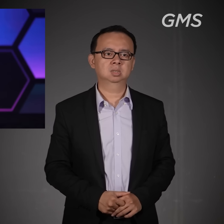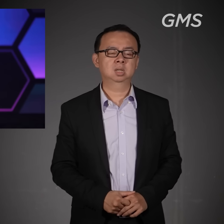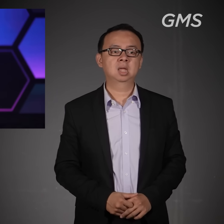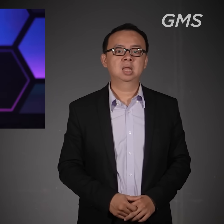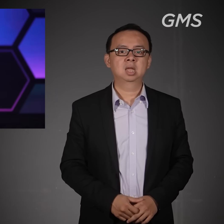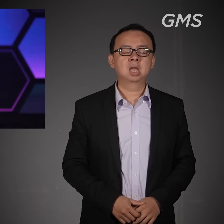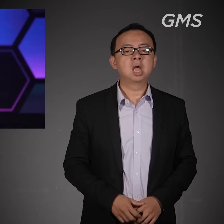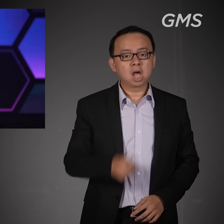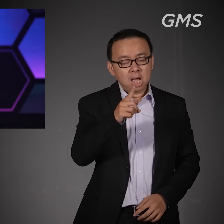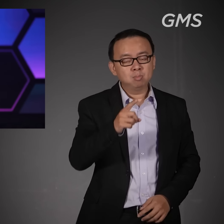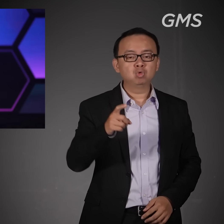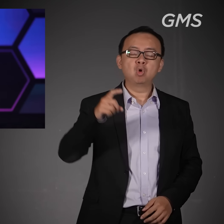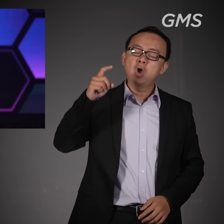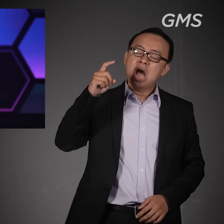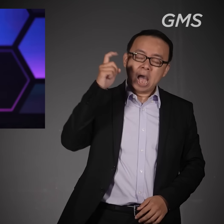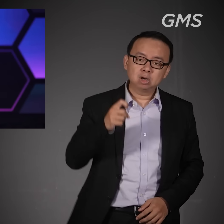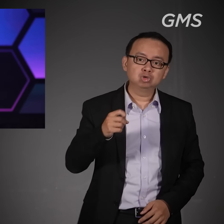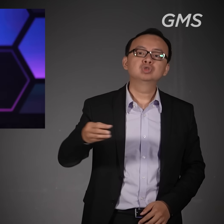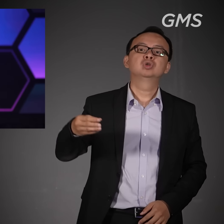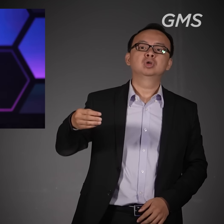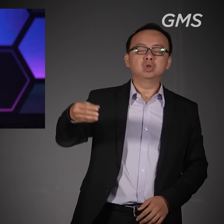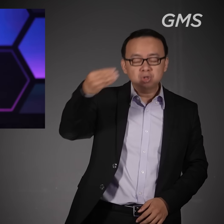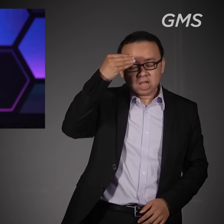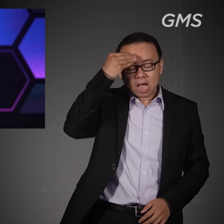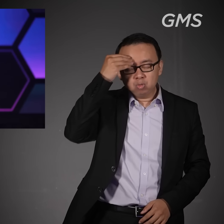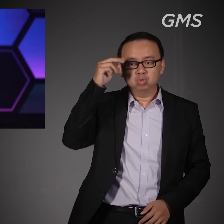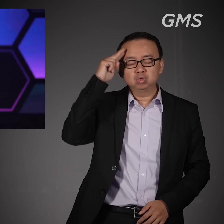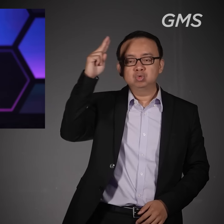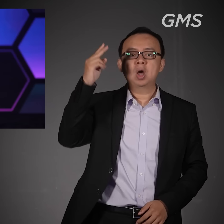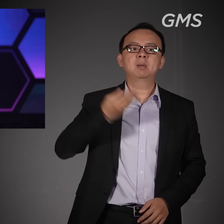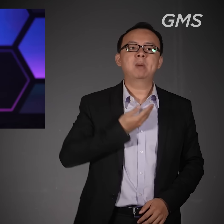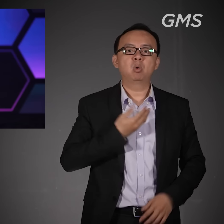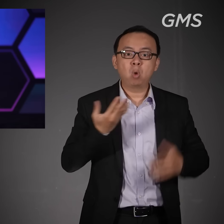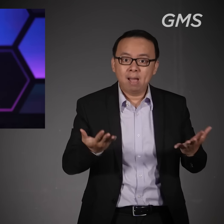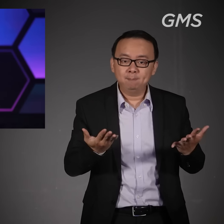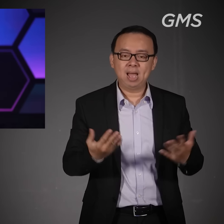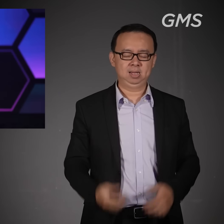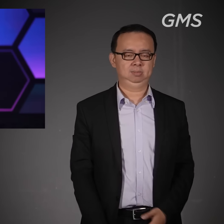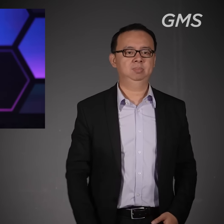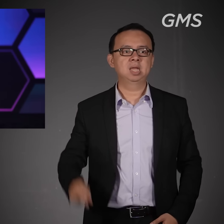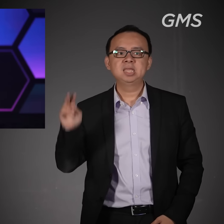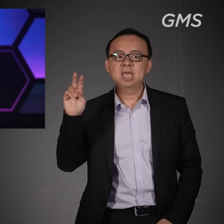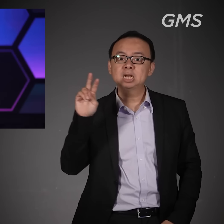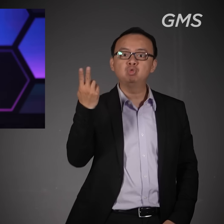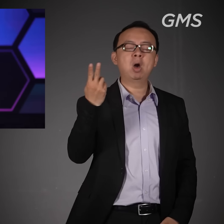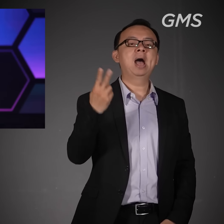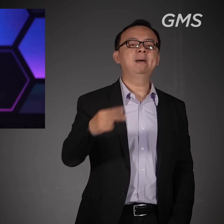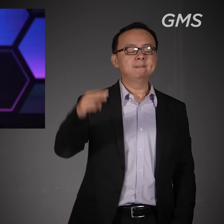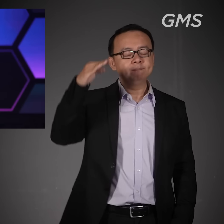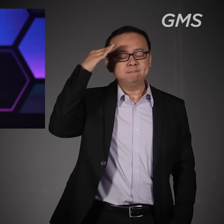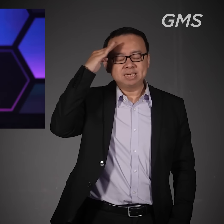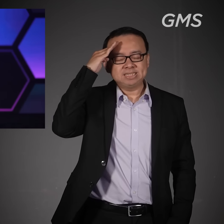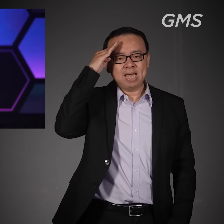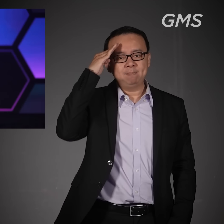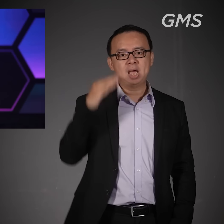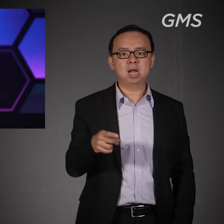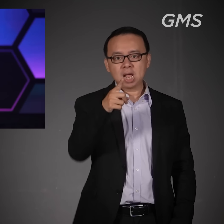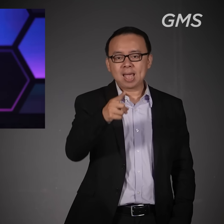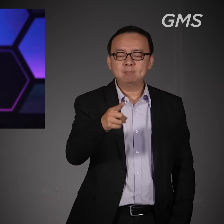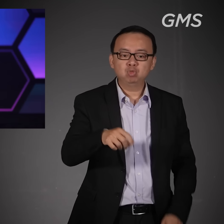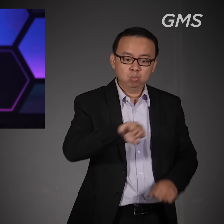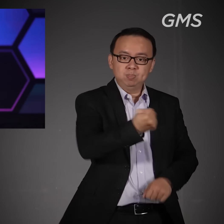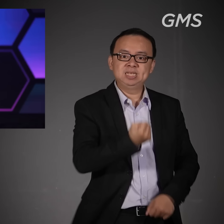Kenali kehendak Tuhan nomor 1. Yang kedua, persiapkan apa yang bisa. Seperti saya katakan tadi, iman tanpa perbuatan dalam hati,